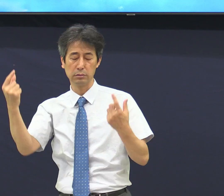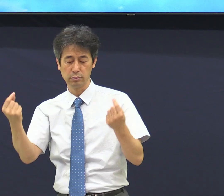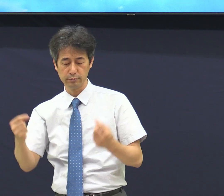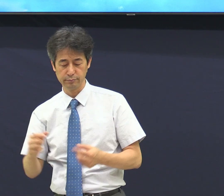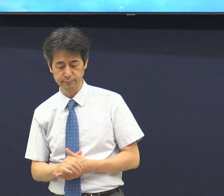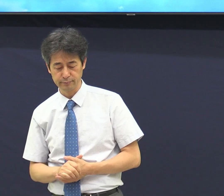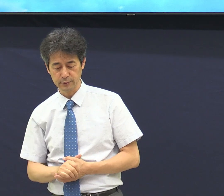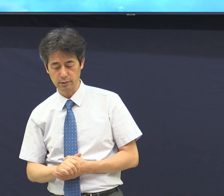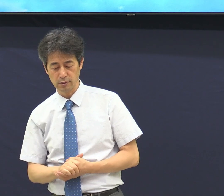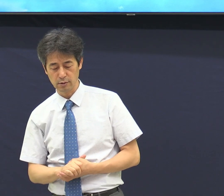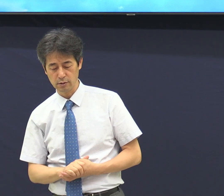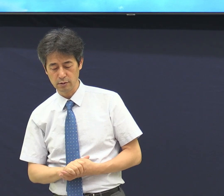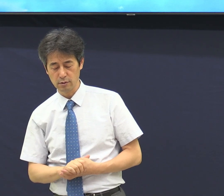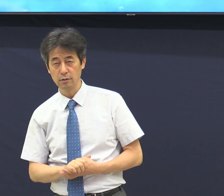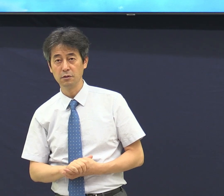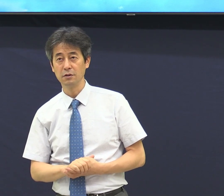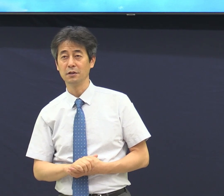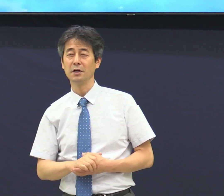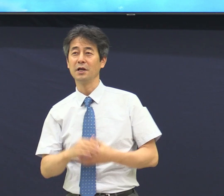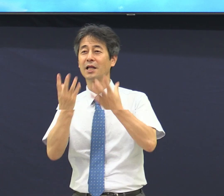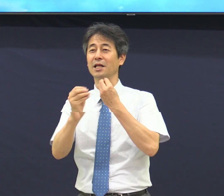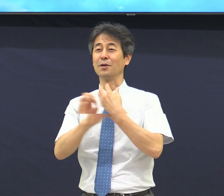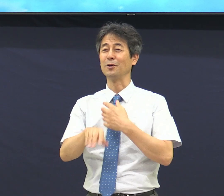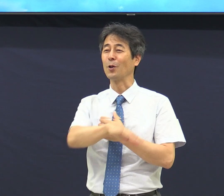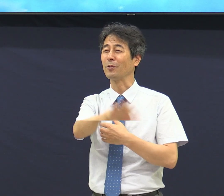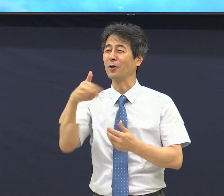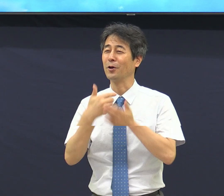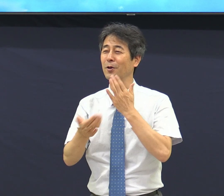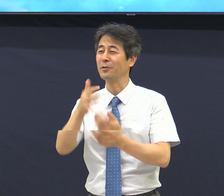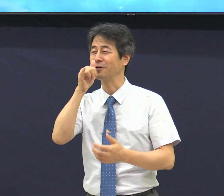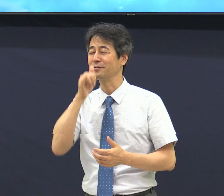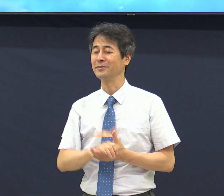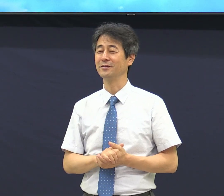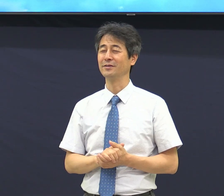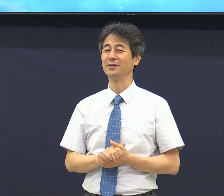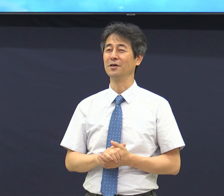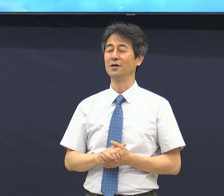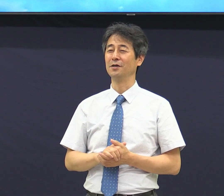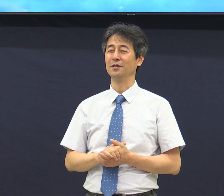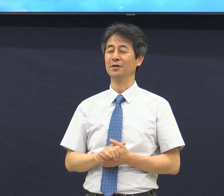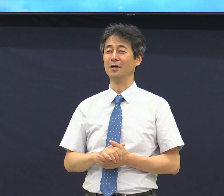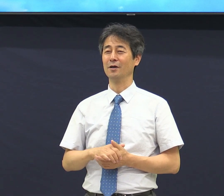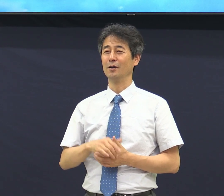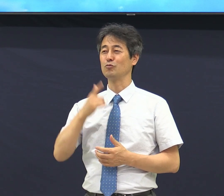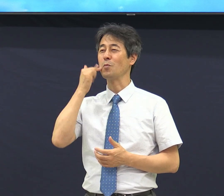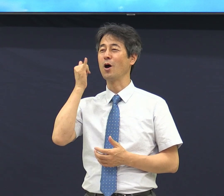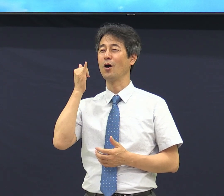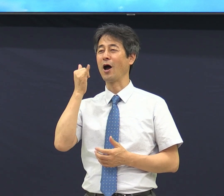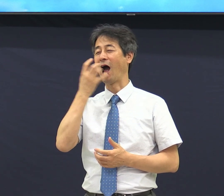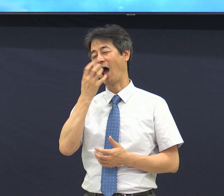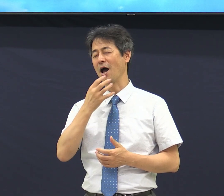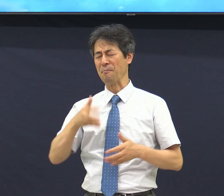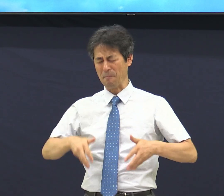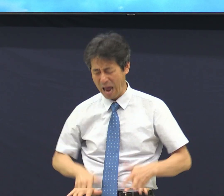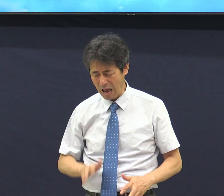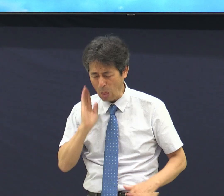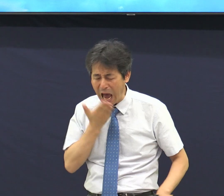라고 생각하는 사람도 있습니다. 예를 들면 여러분 경험해 볼 수 있었을 것 같은데요.